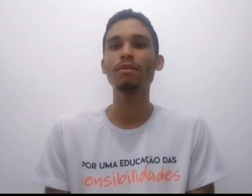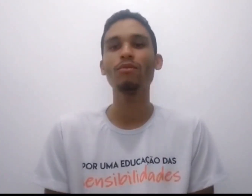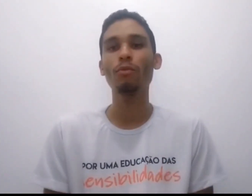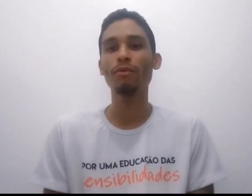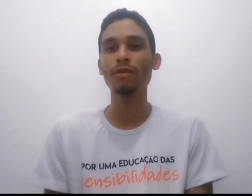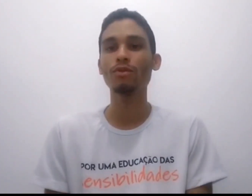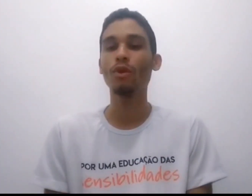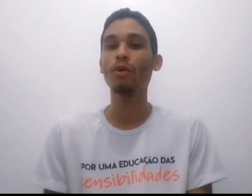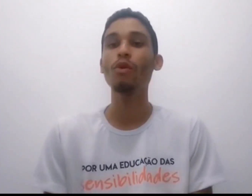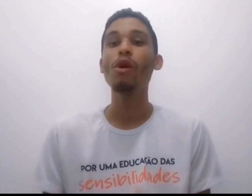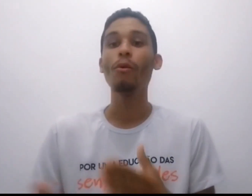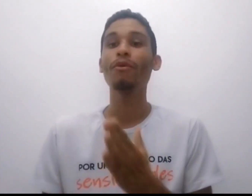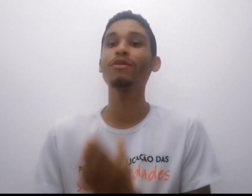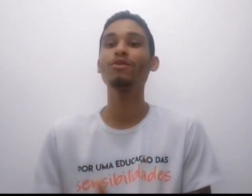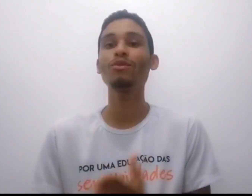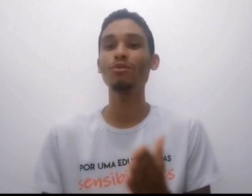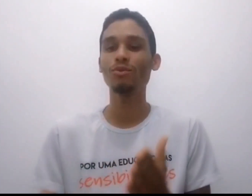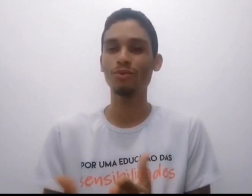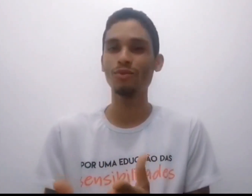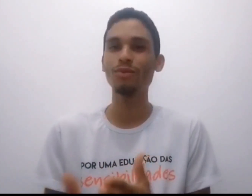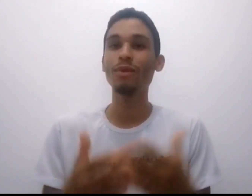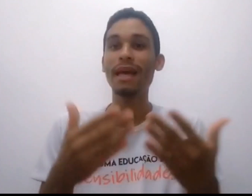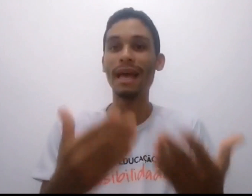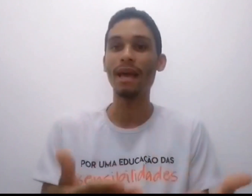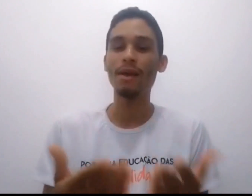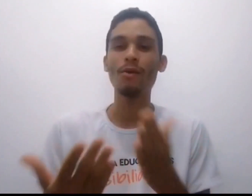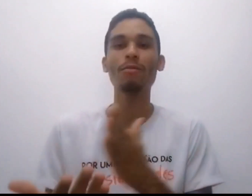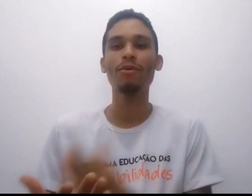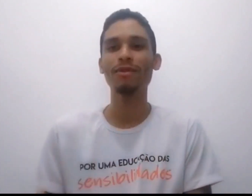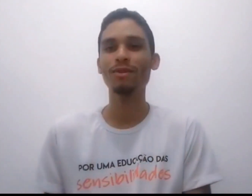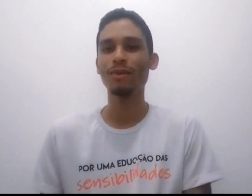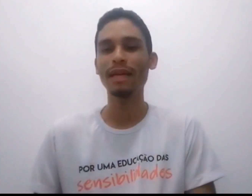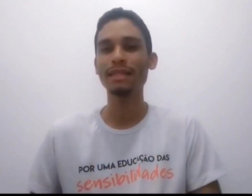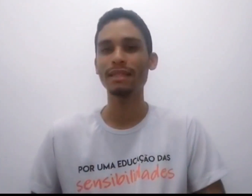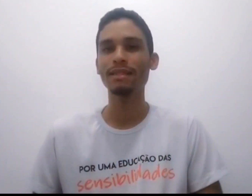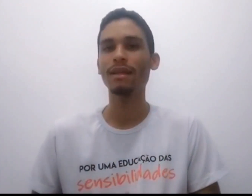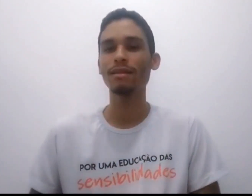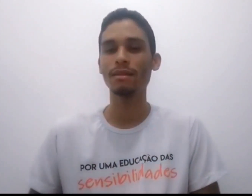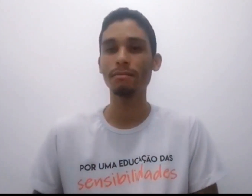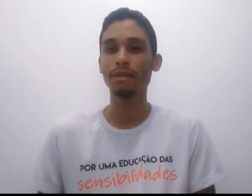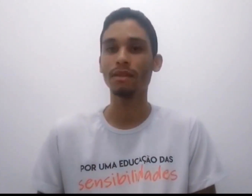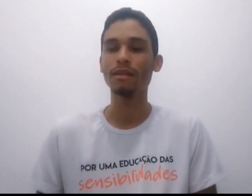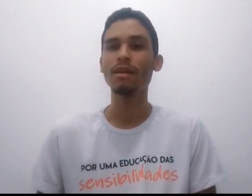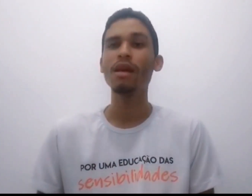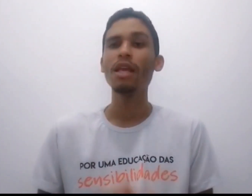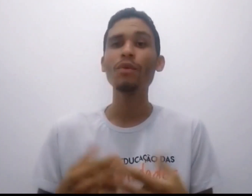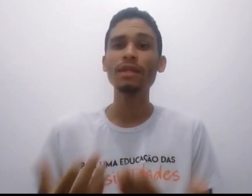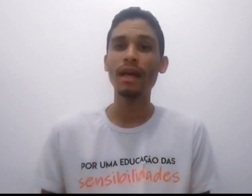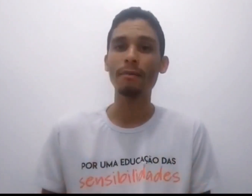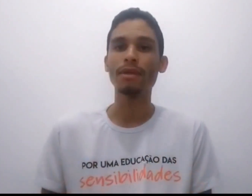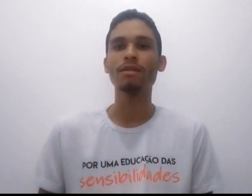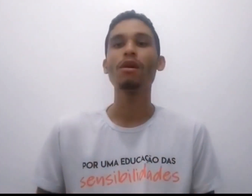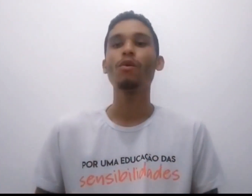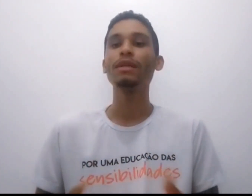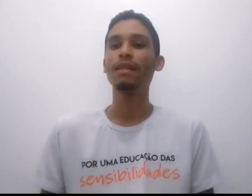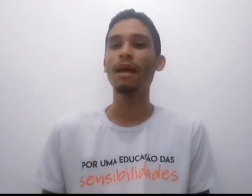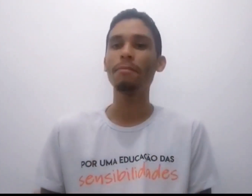foi o professor. Logo, o professor do surdo é o professor regente da disciplina. E o intérprete? O intérprete